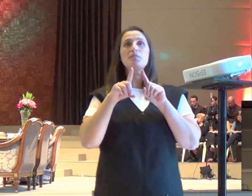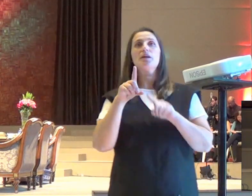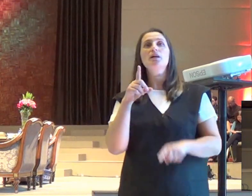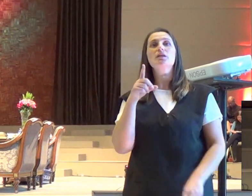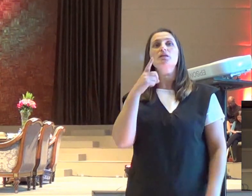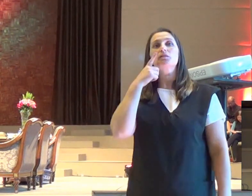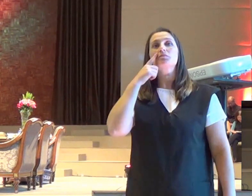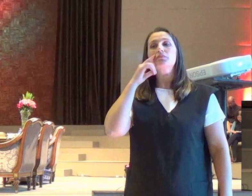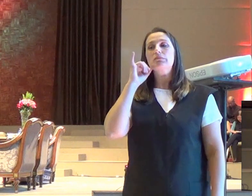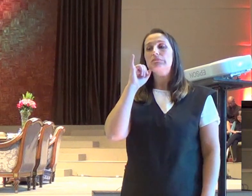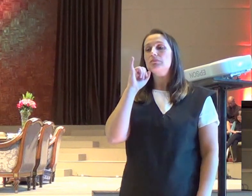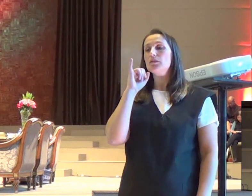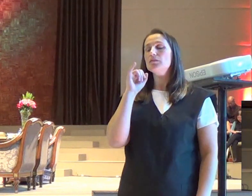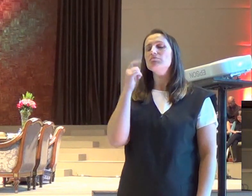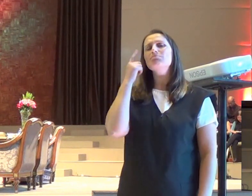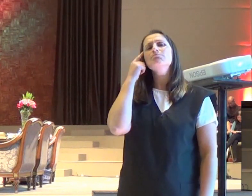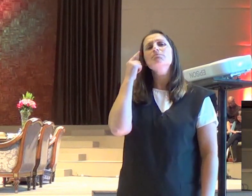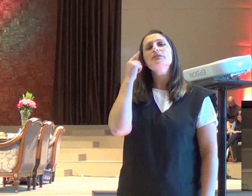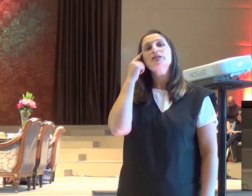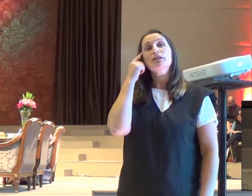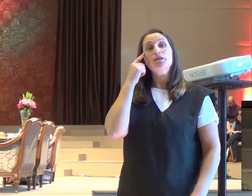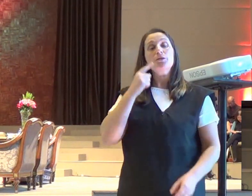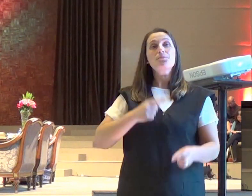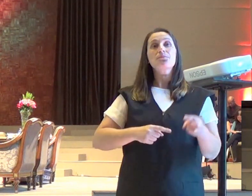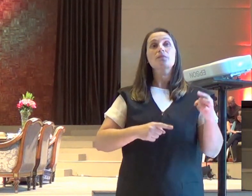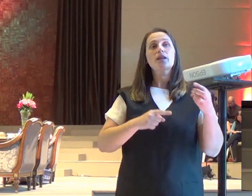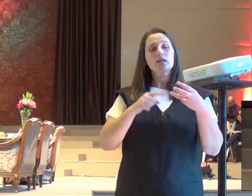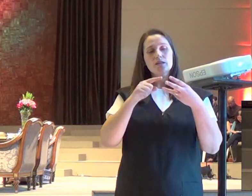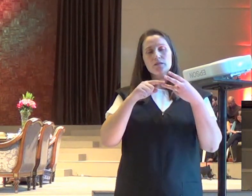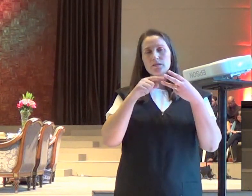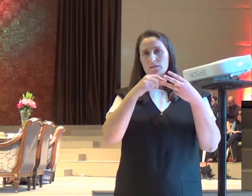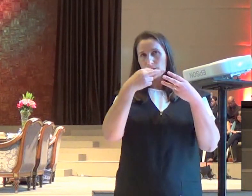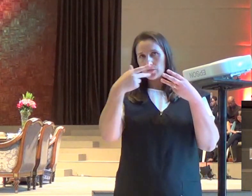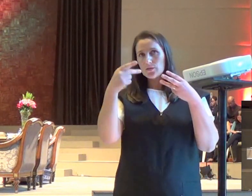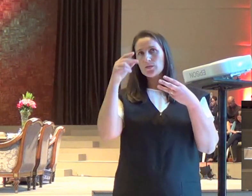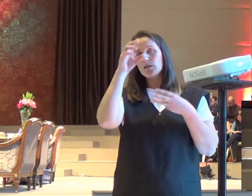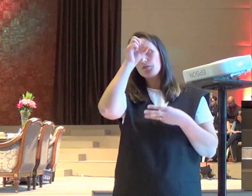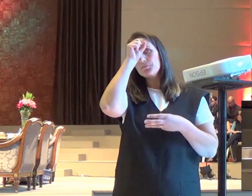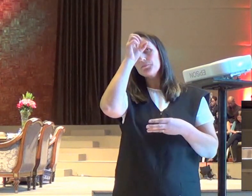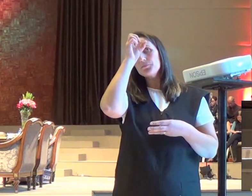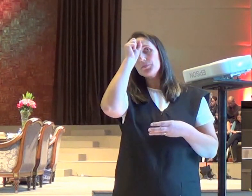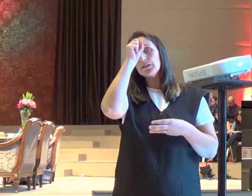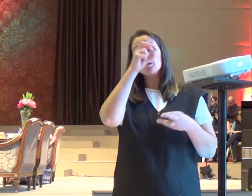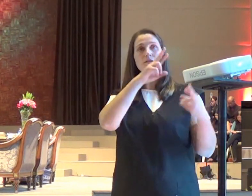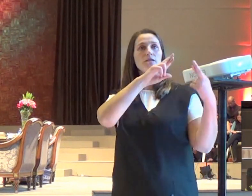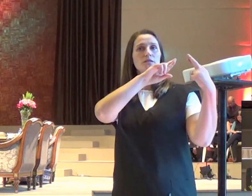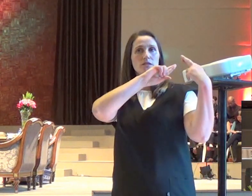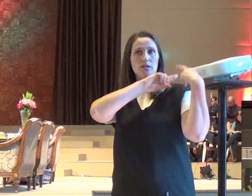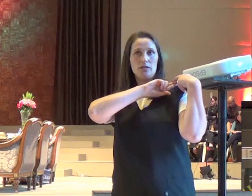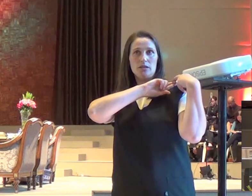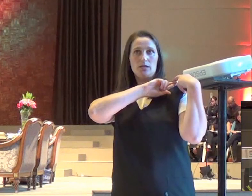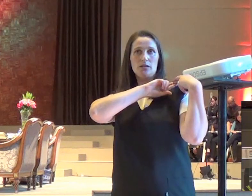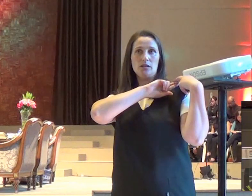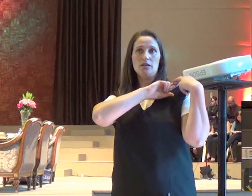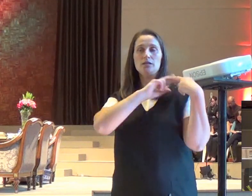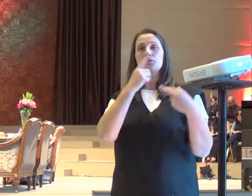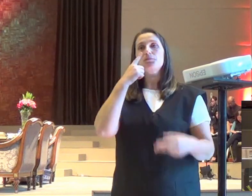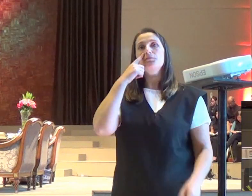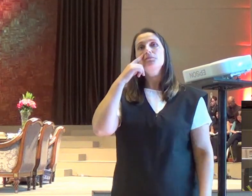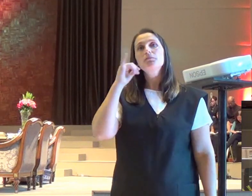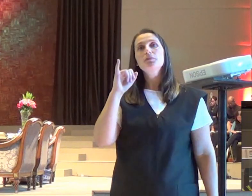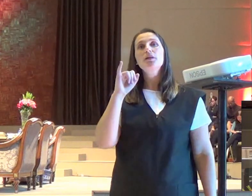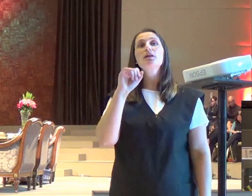a terceira coisa que eu aprendo na missão da paternidade, é que